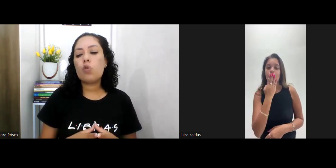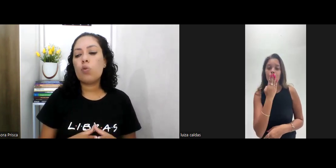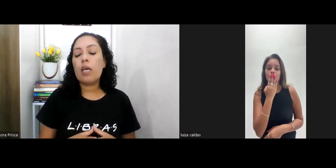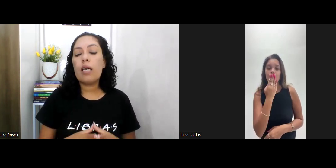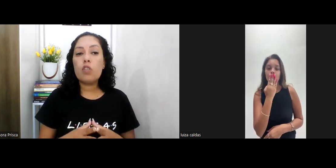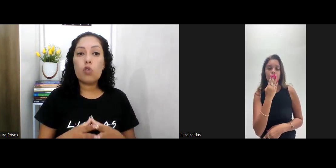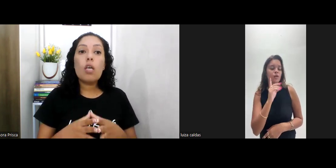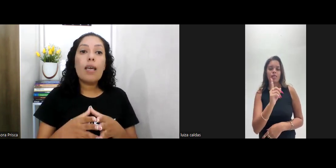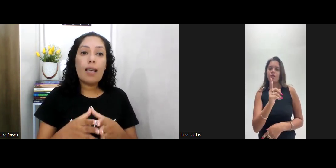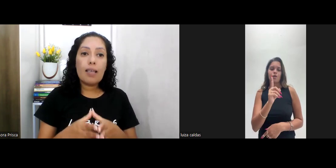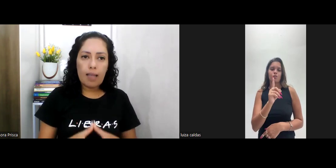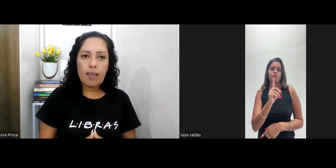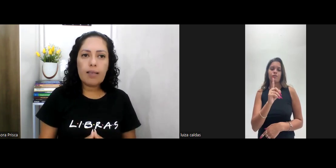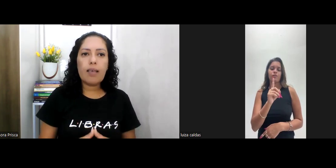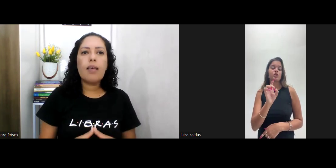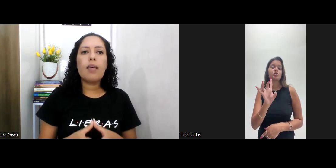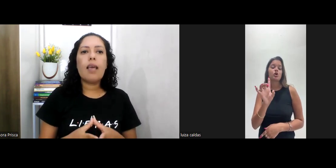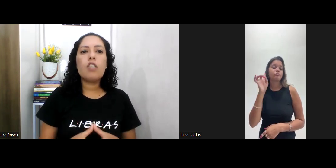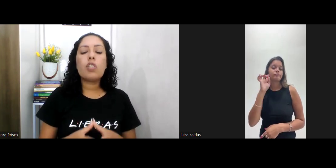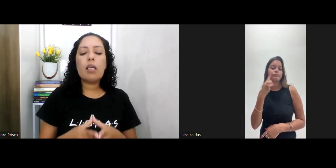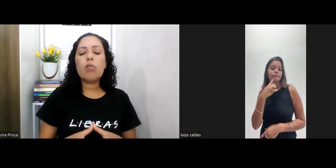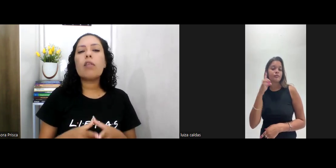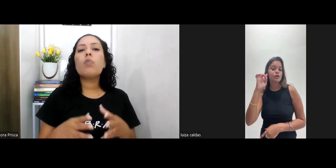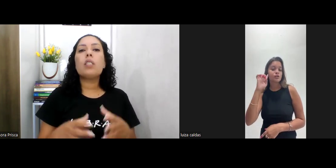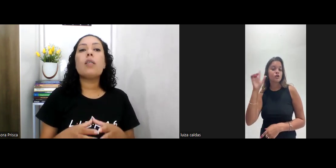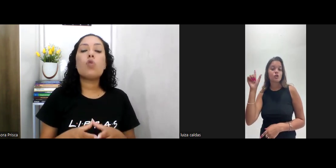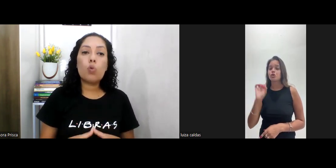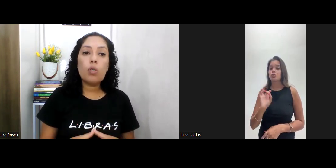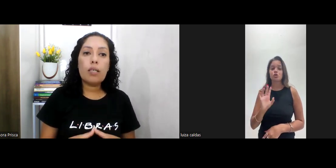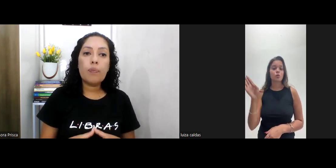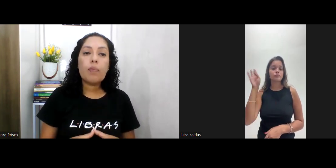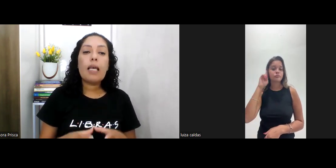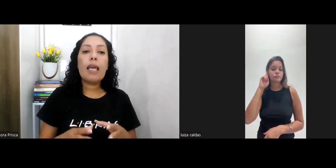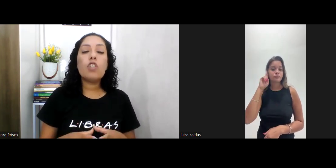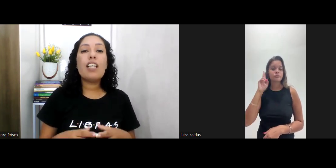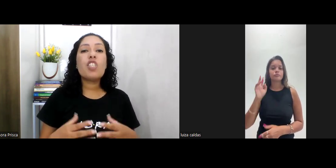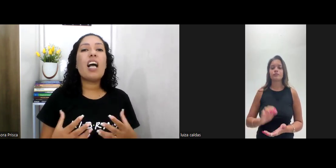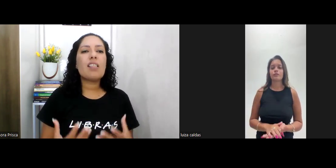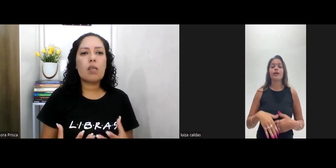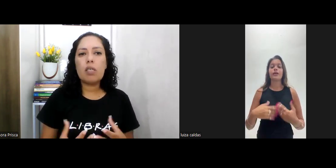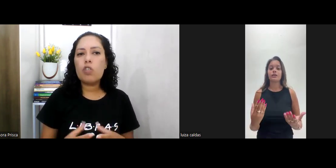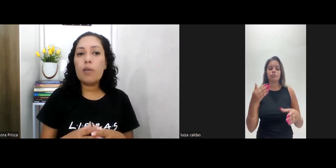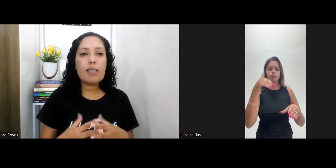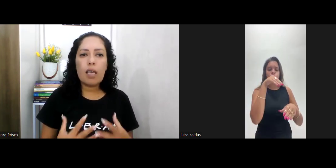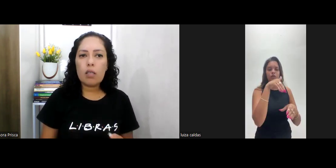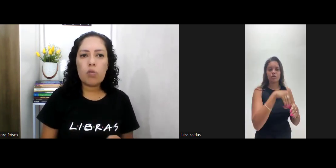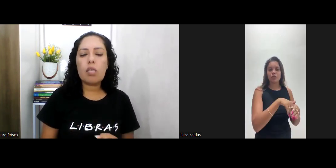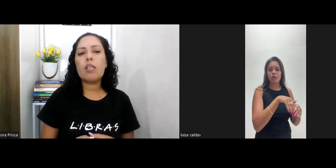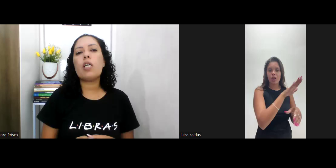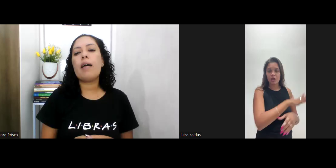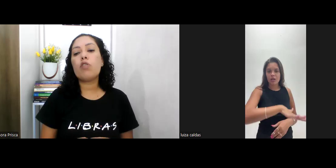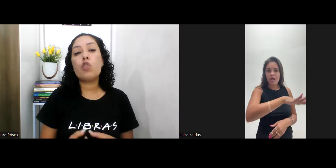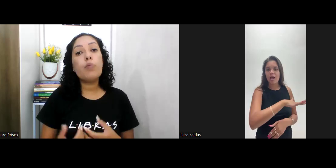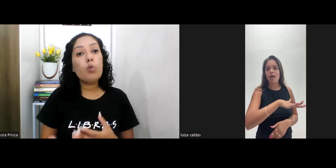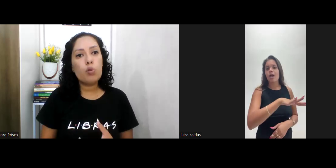além disso, eles entendem e eles, dentro da comunidade surda, eles rechaçam, eles não aceitam